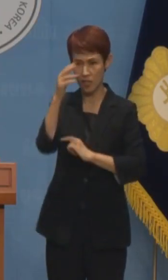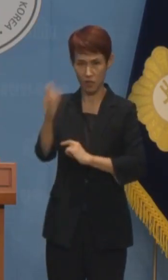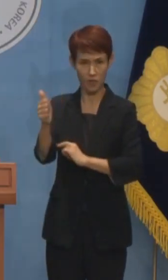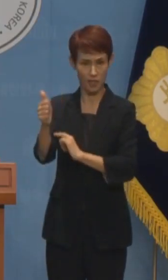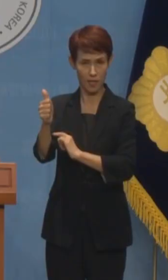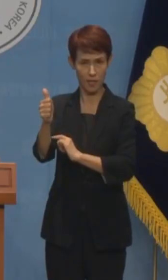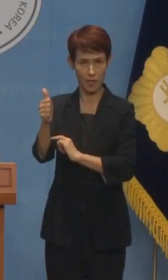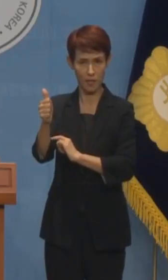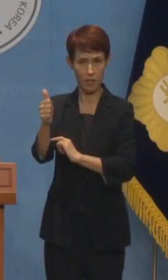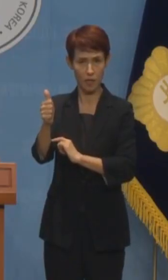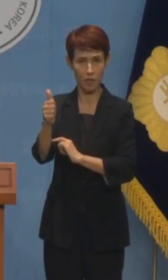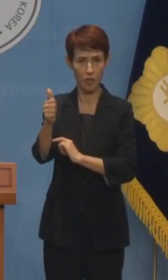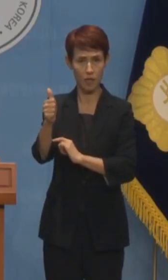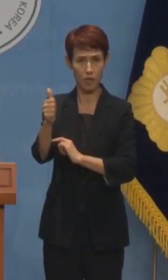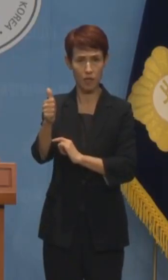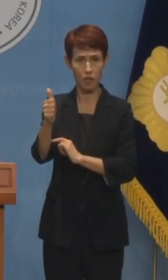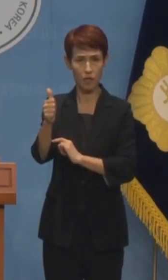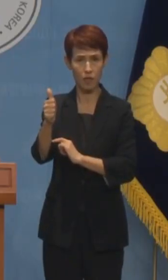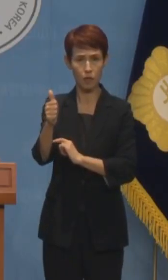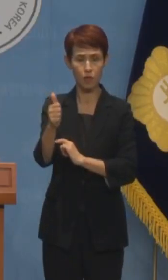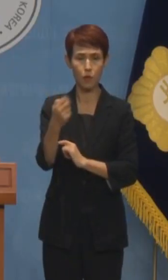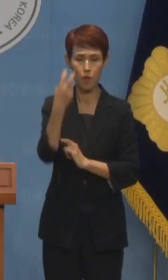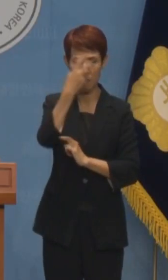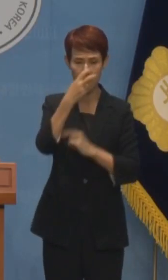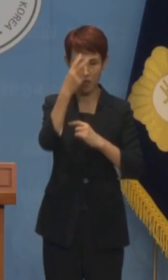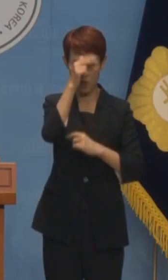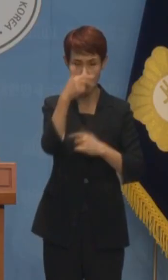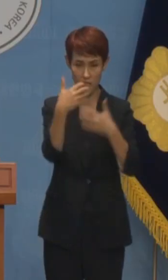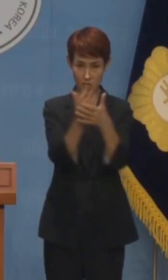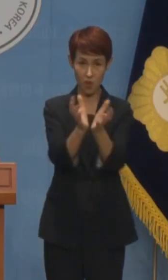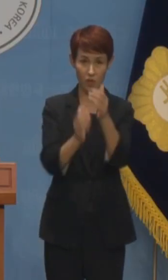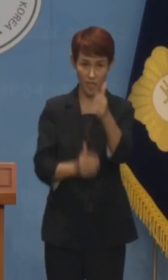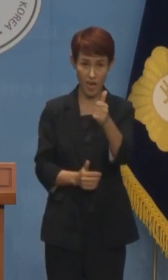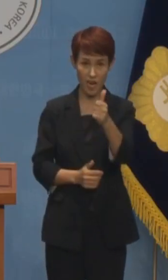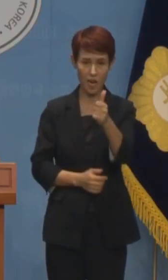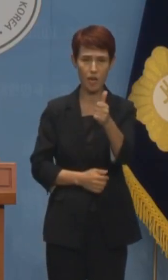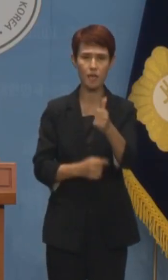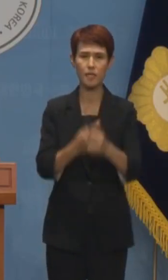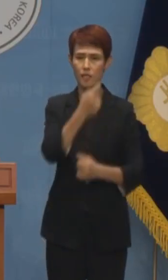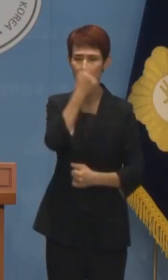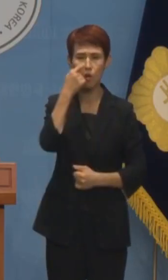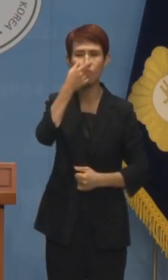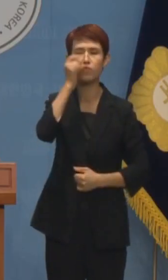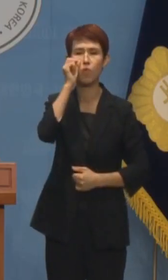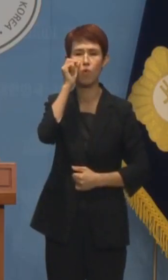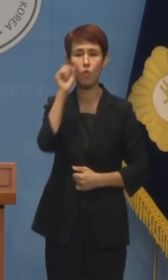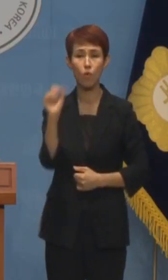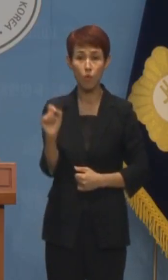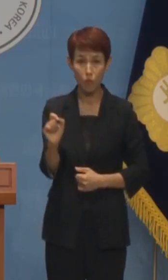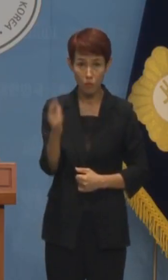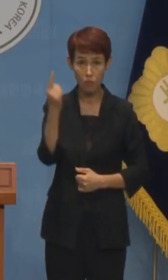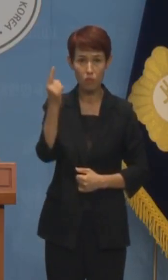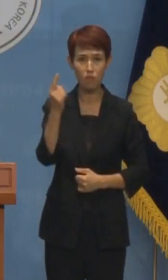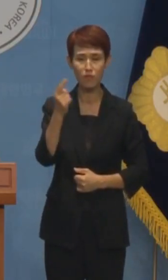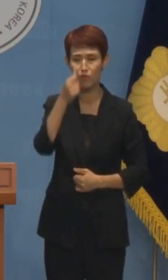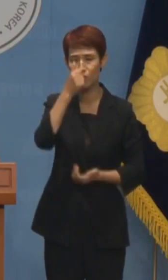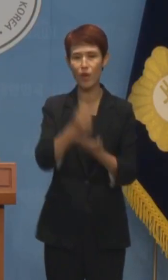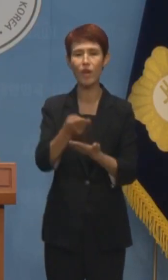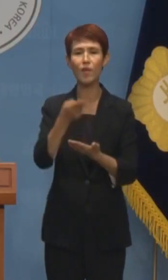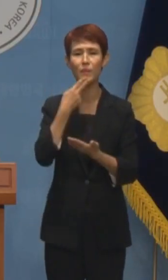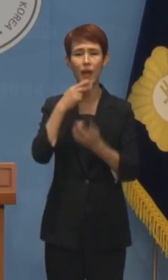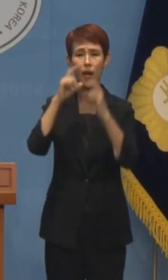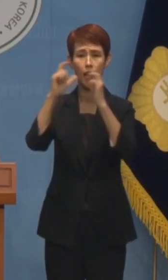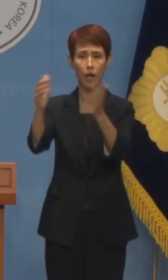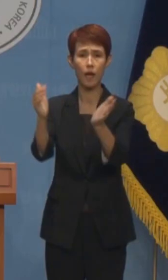경찰청장과 오경미 전 강서경찰서장에 대해서 증거 불충분으로 무혐의